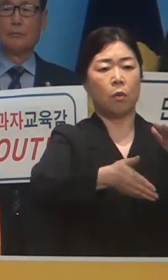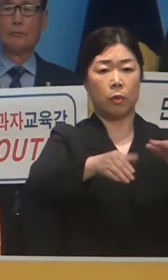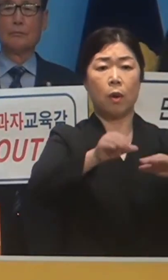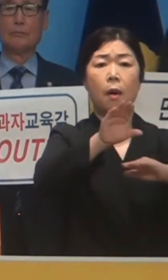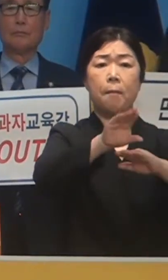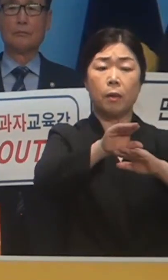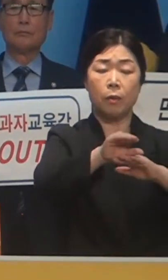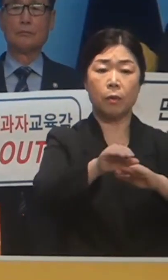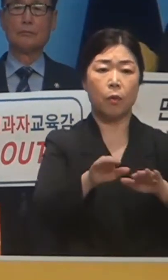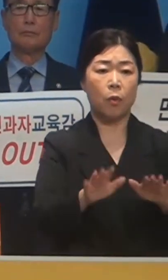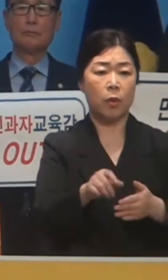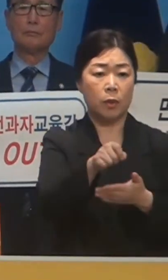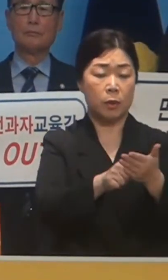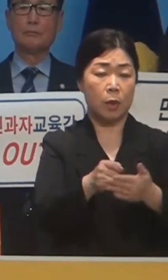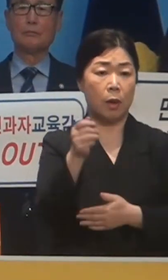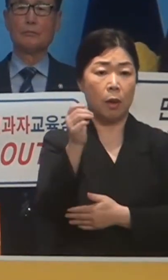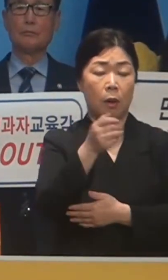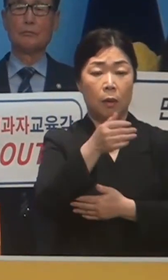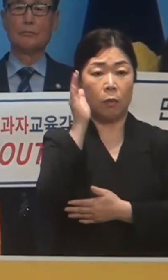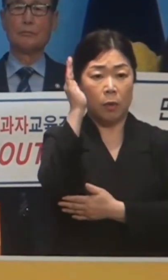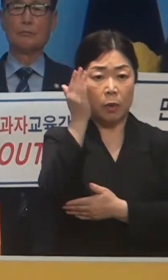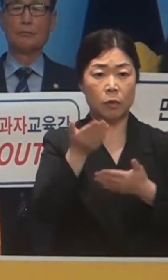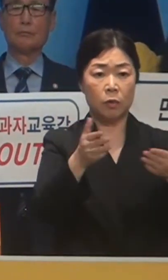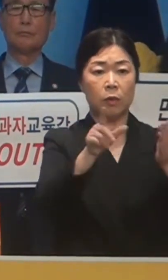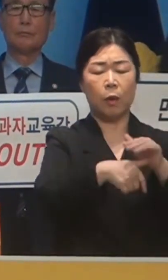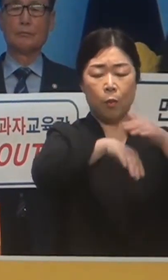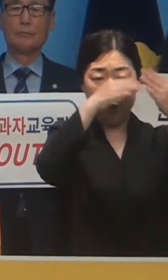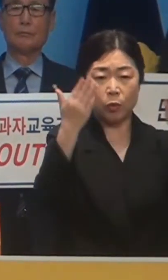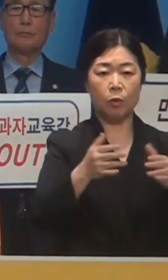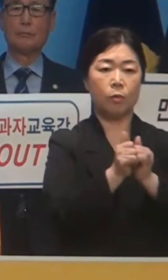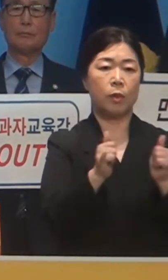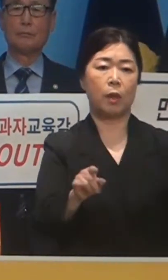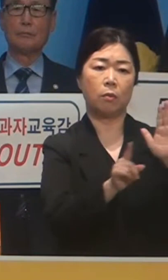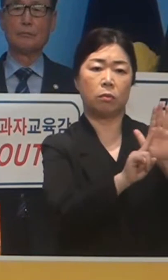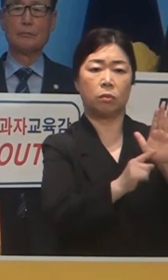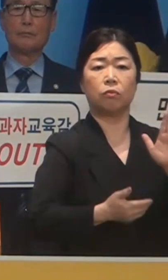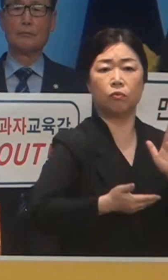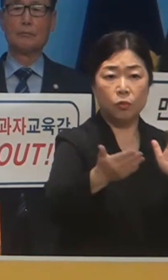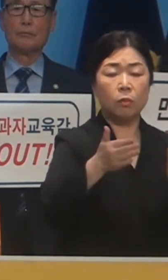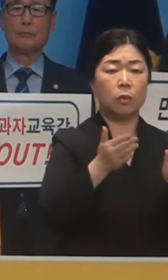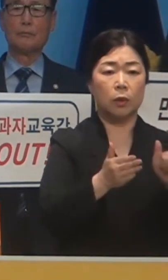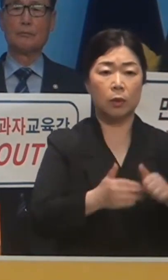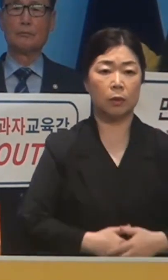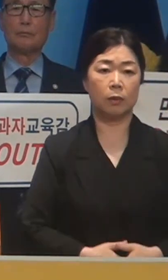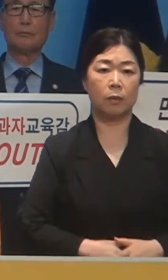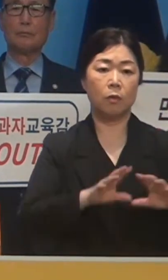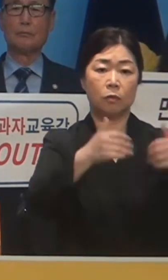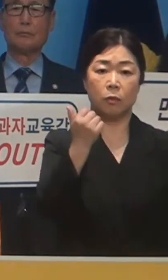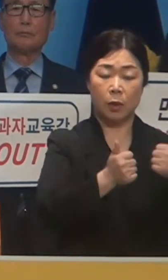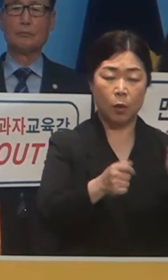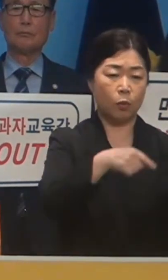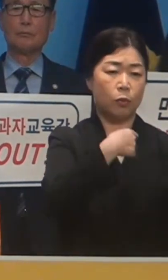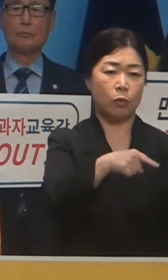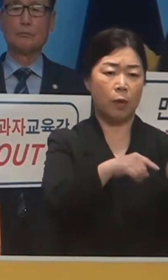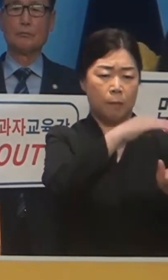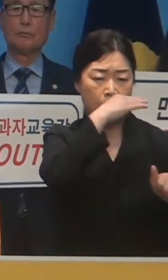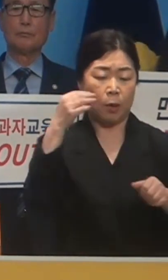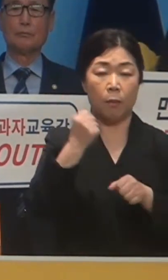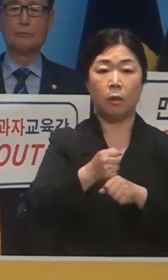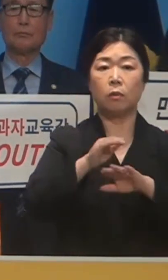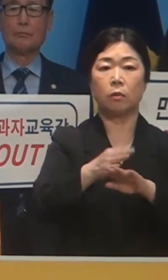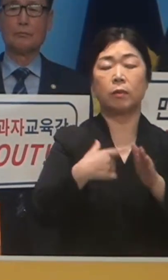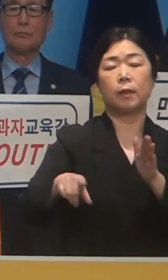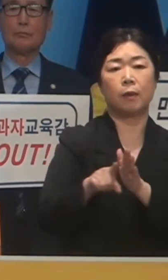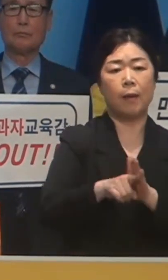공영방송들이 오늘 기자회견이 전 국민에게 알려지고 국회가 정말 이 교육을 바로 세울 수